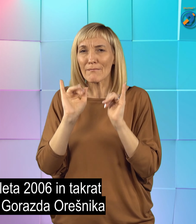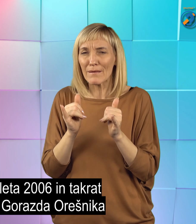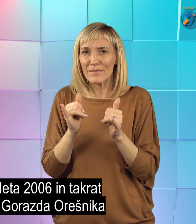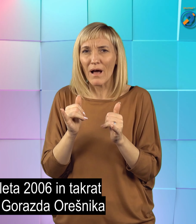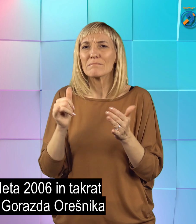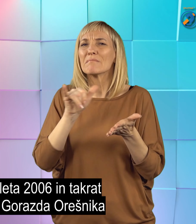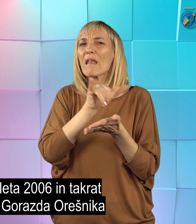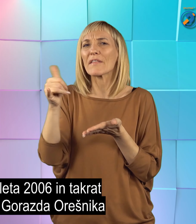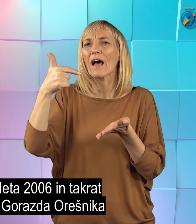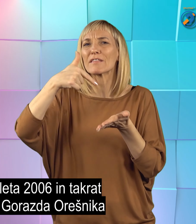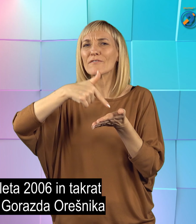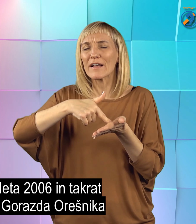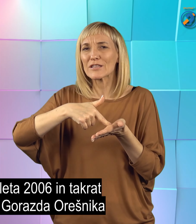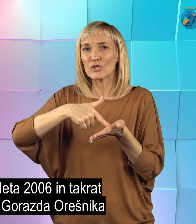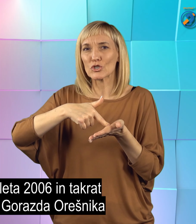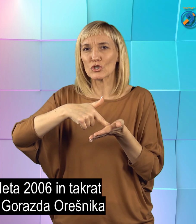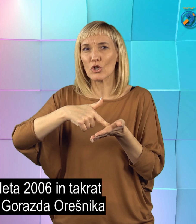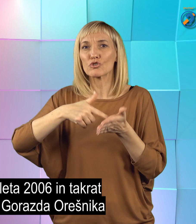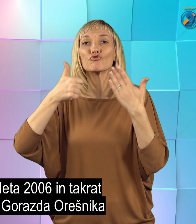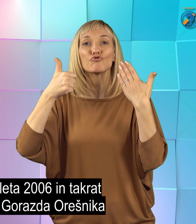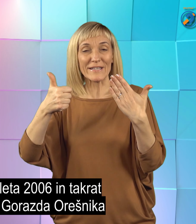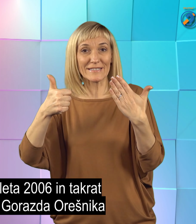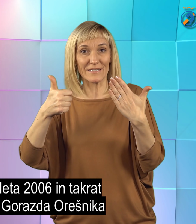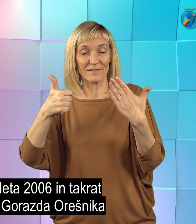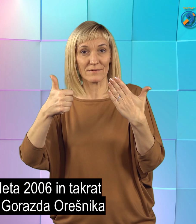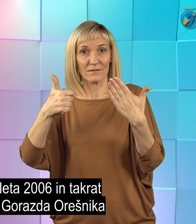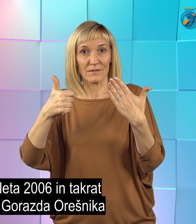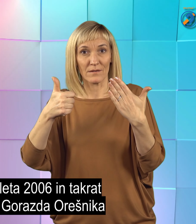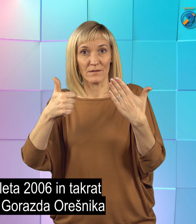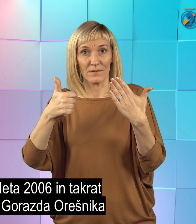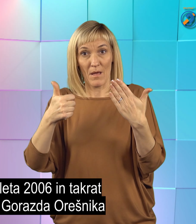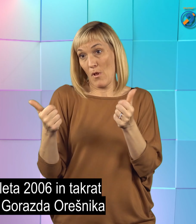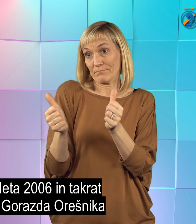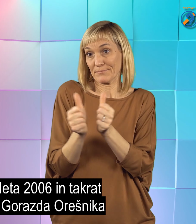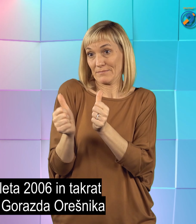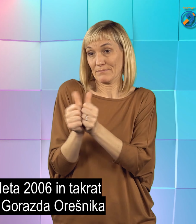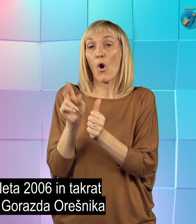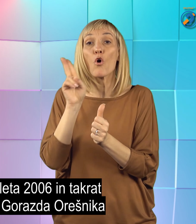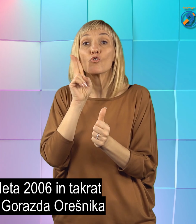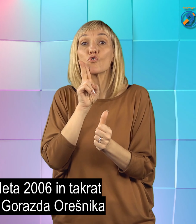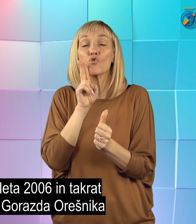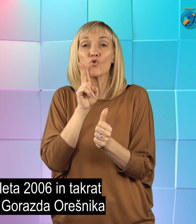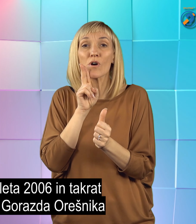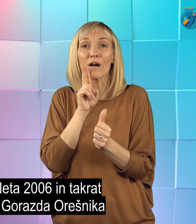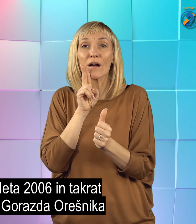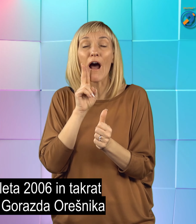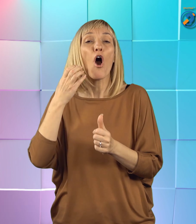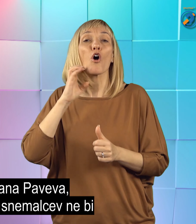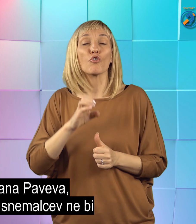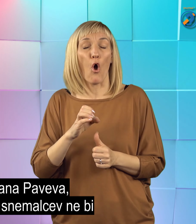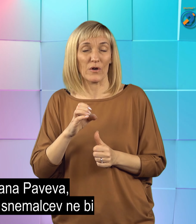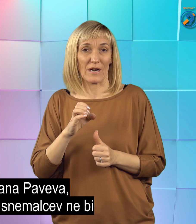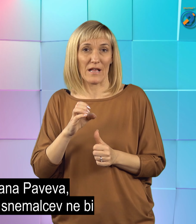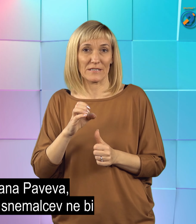bilo leta 2006. In takrat vem, da brez Gorazda Orešnika in Marjana